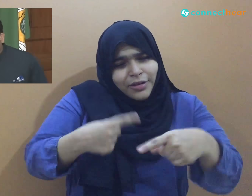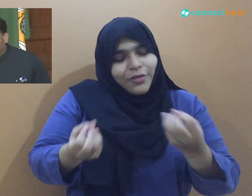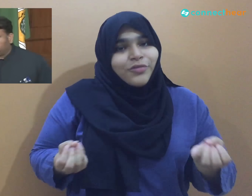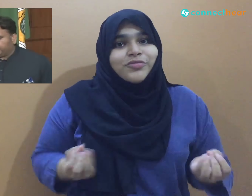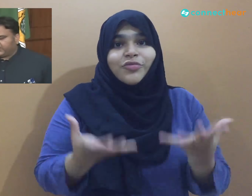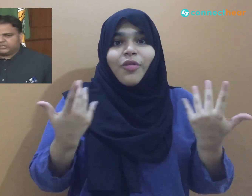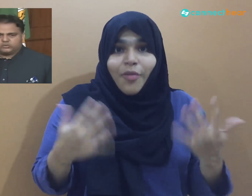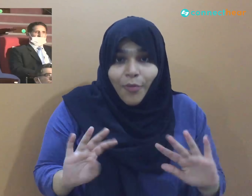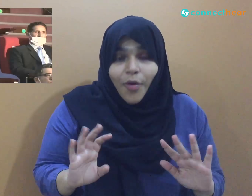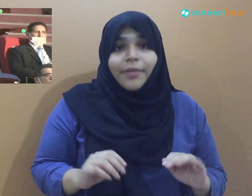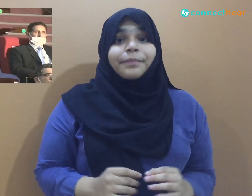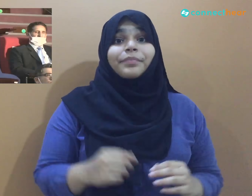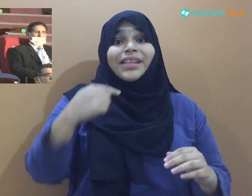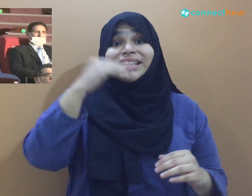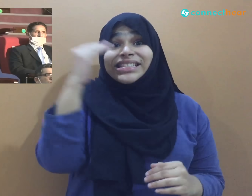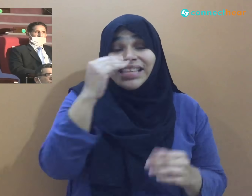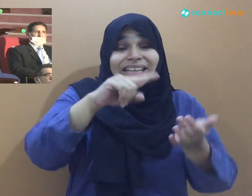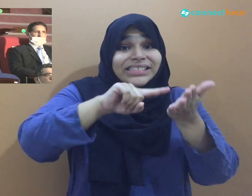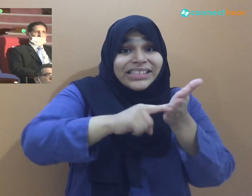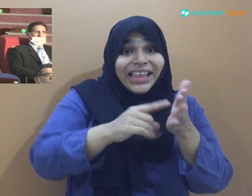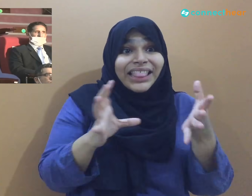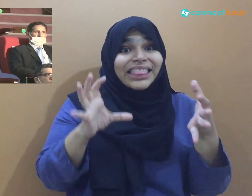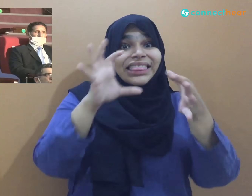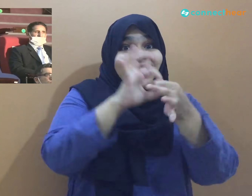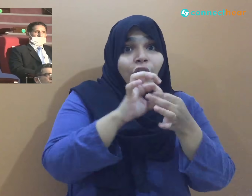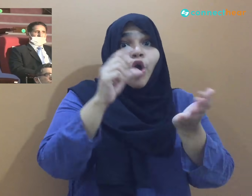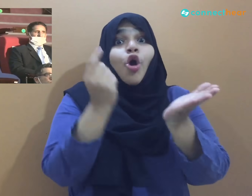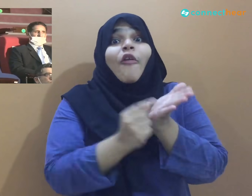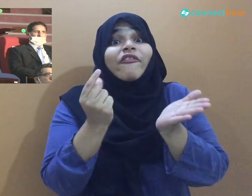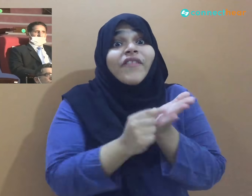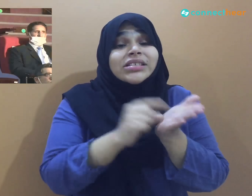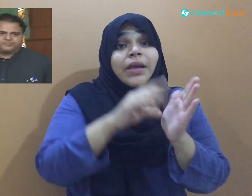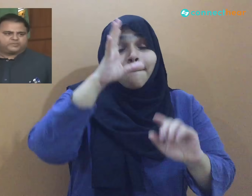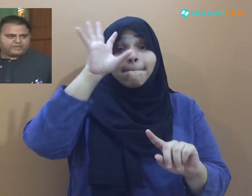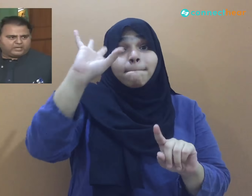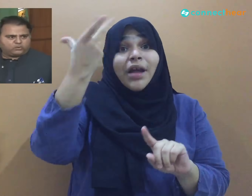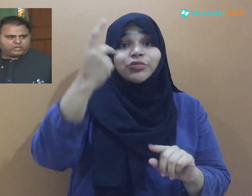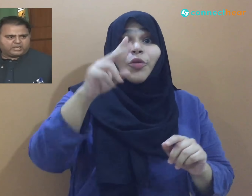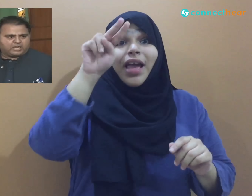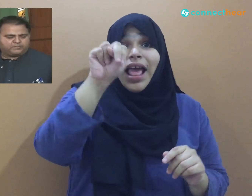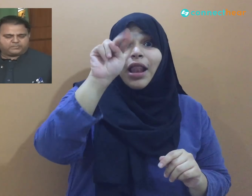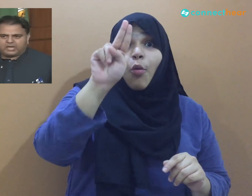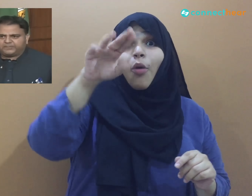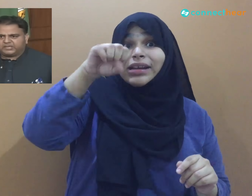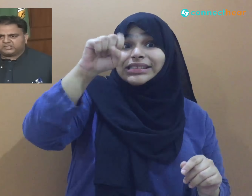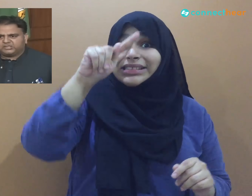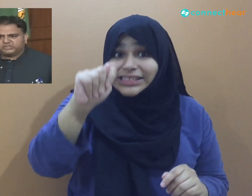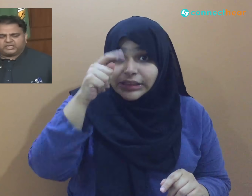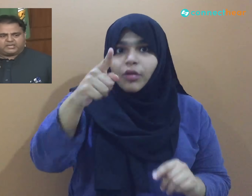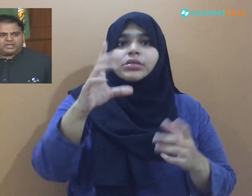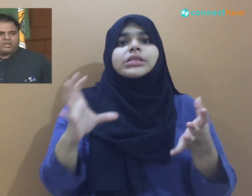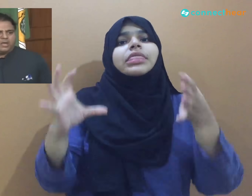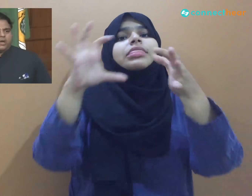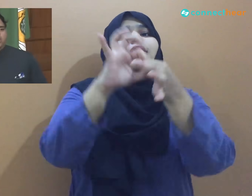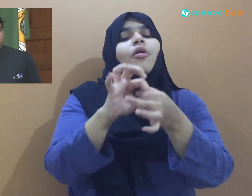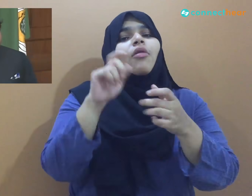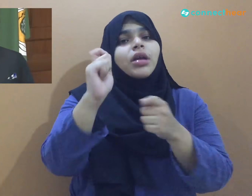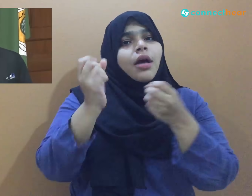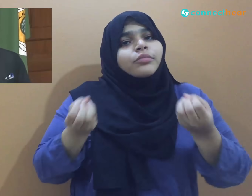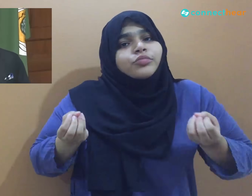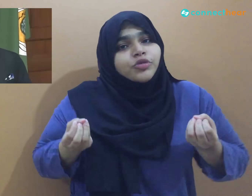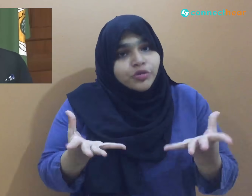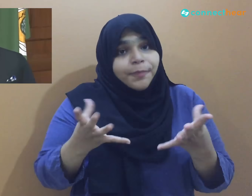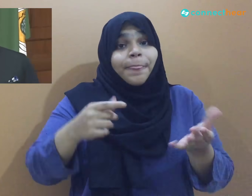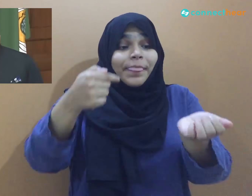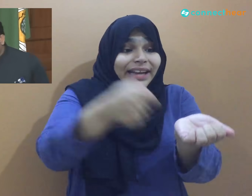اور یہاں پر ہم نے جو سائنس اینڈ ٹیکنالوجی کے ساتھ افیلیٹڈ یونیورسٹی ہے نسٹ, سب سے پہلے انہوں نے یہ کام یہاں پہ انیشیٹ کیا اور ہم نے اپنی